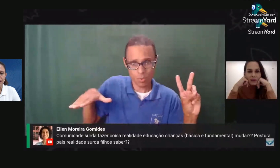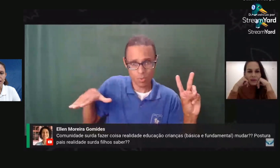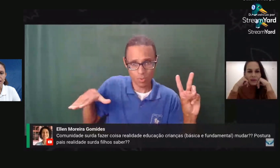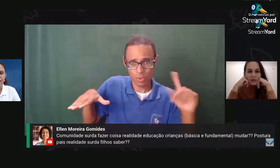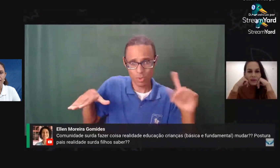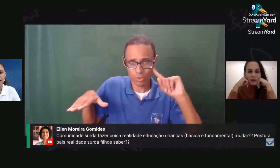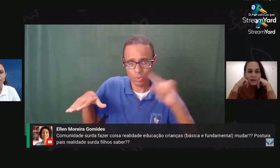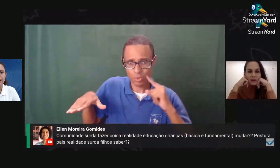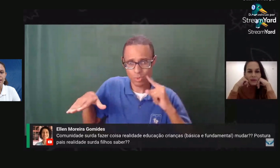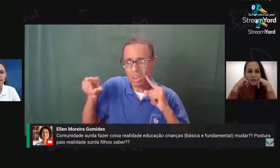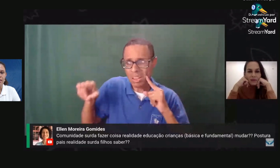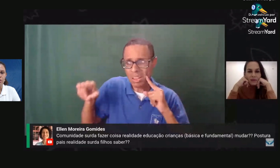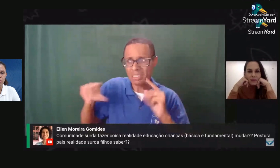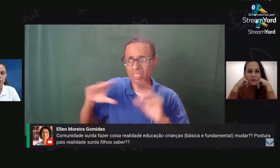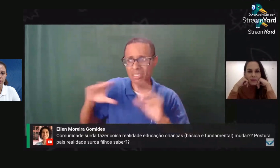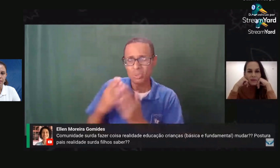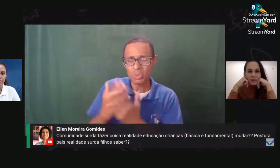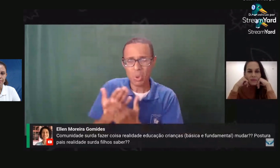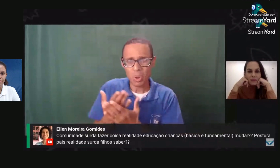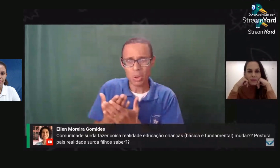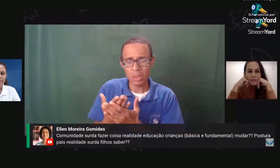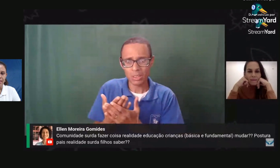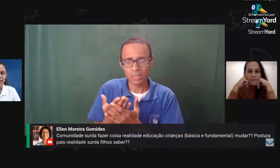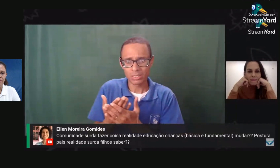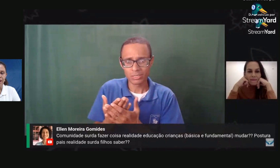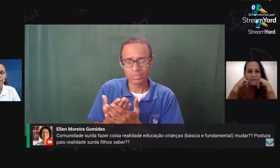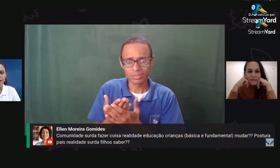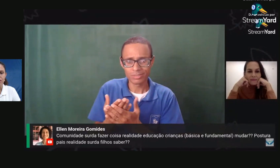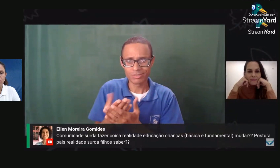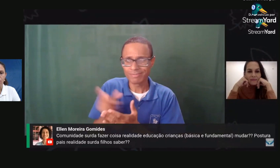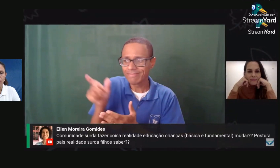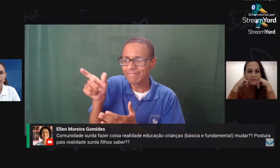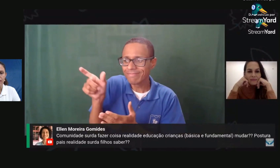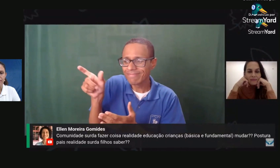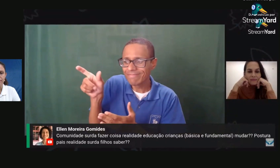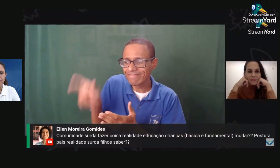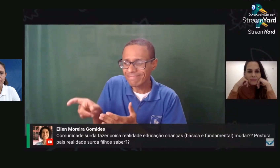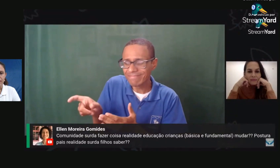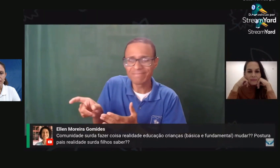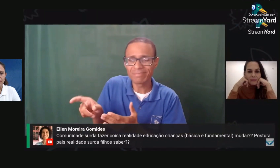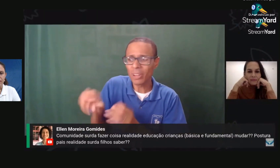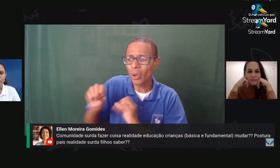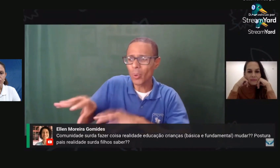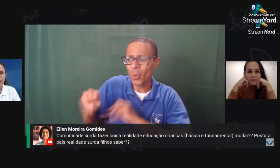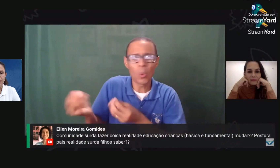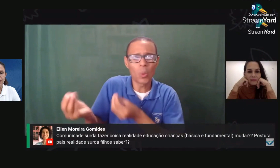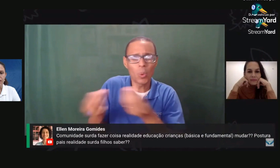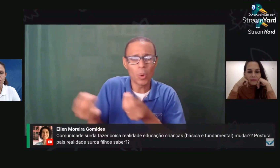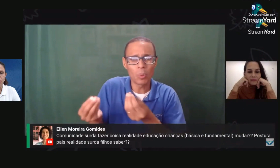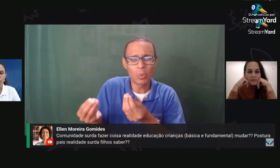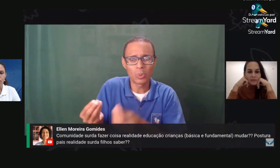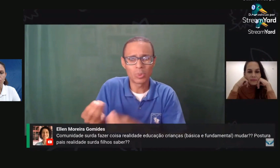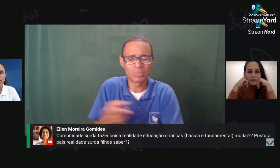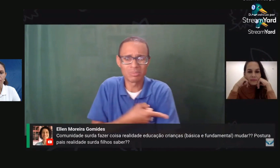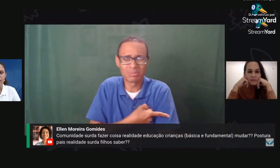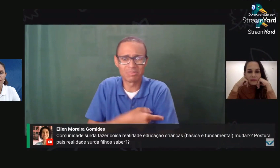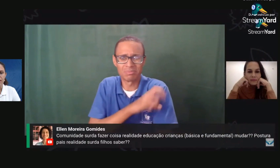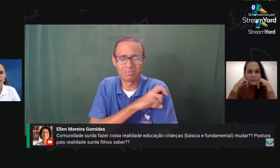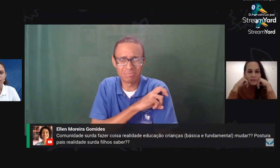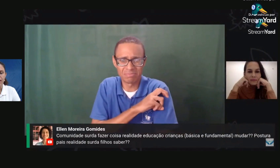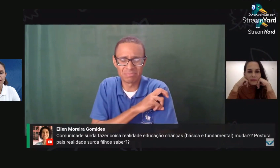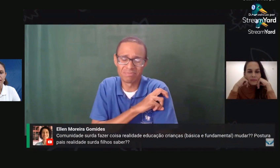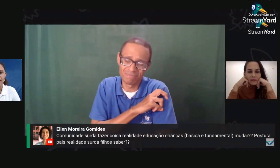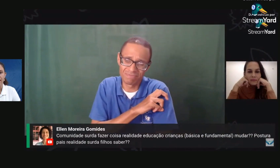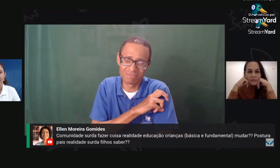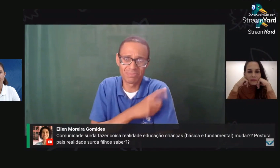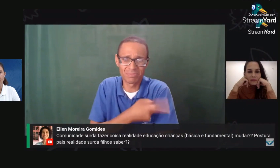E ali tem, então, a criança surda, ele vai para a escola, chega ali na escola, como que é o